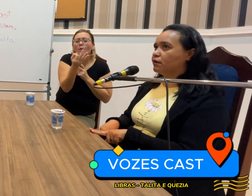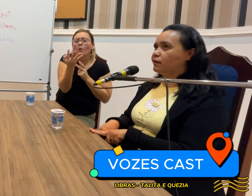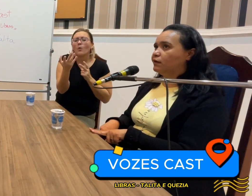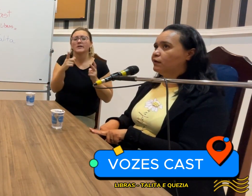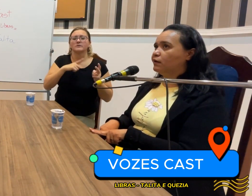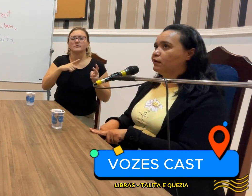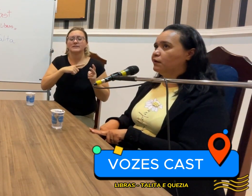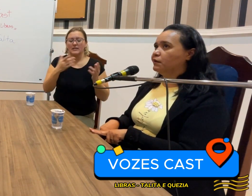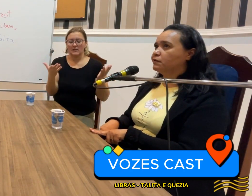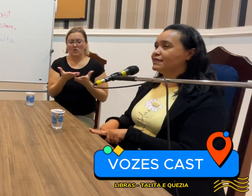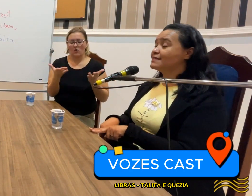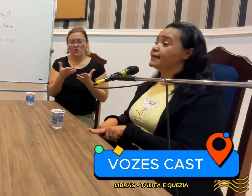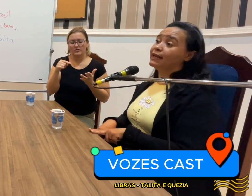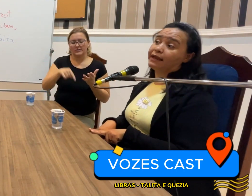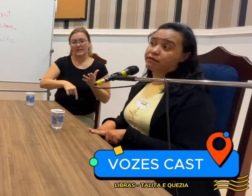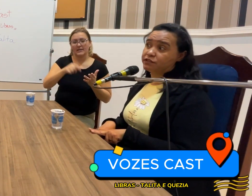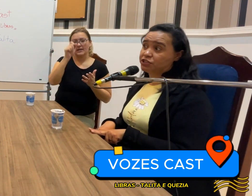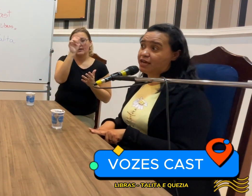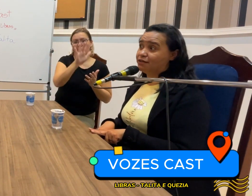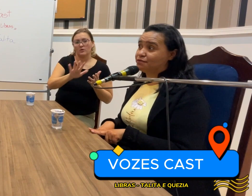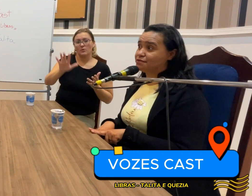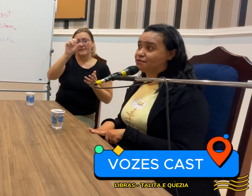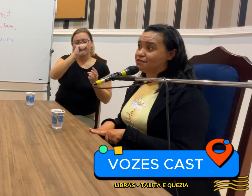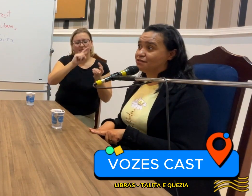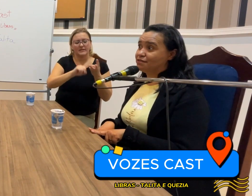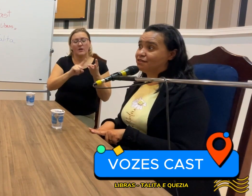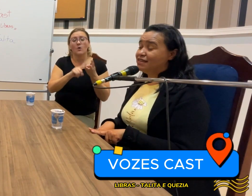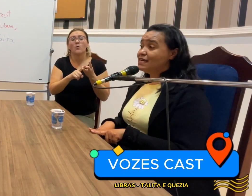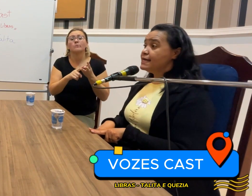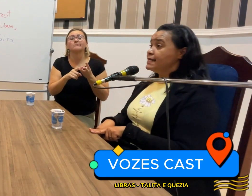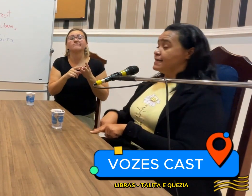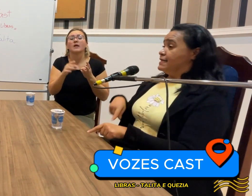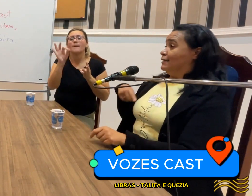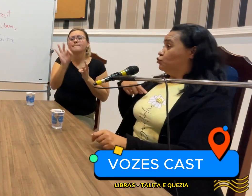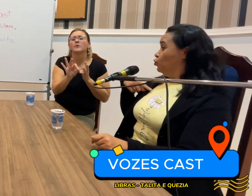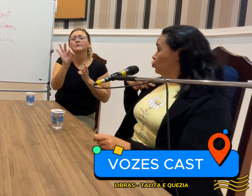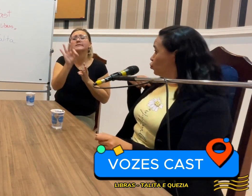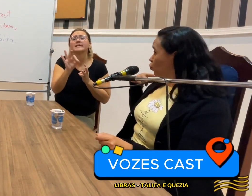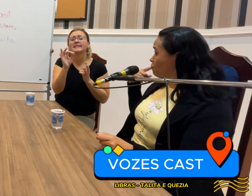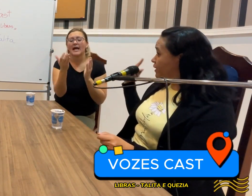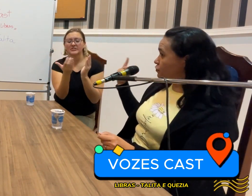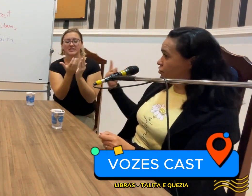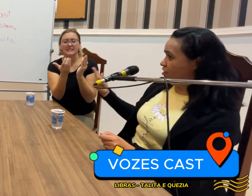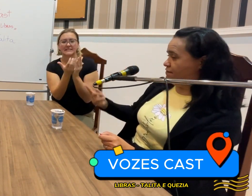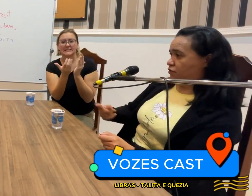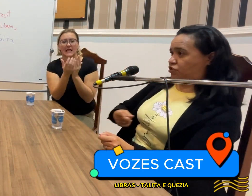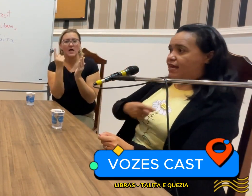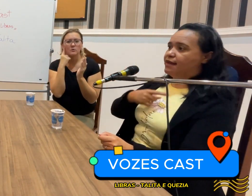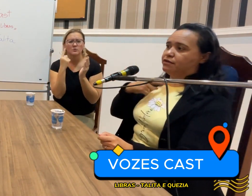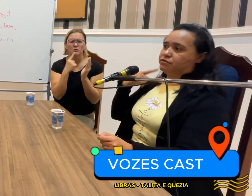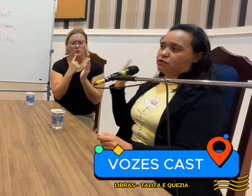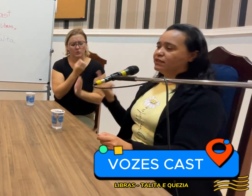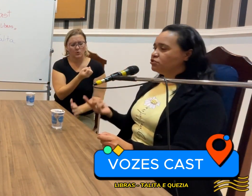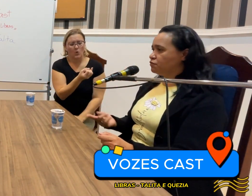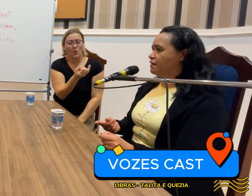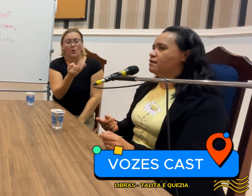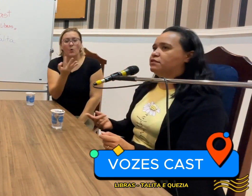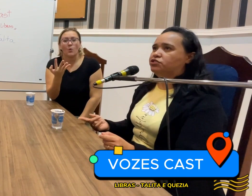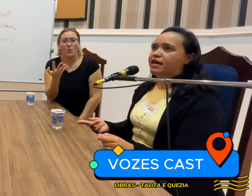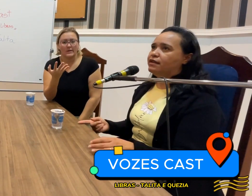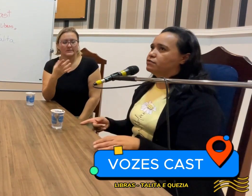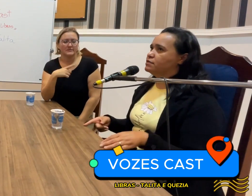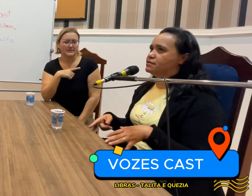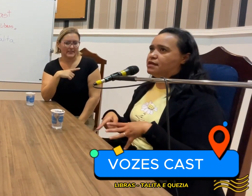temos que se declaram evangélicos. Do número de evangélicos, quando a gente